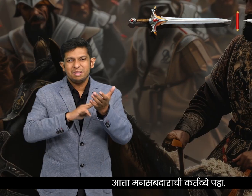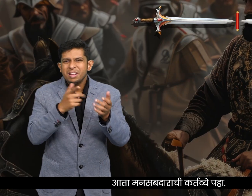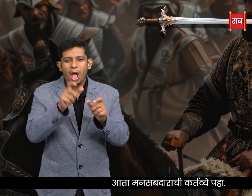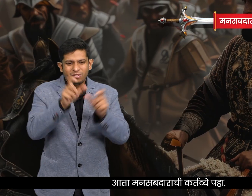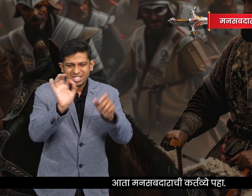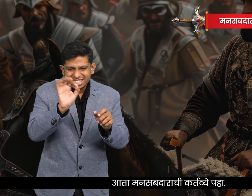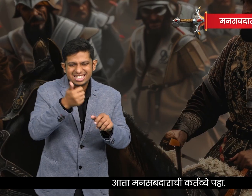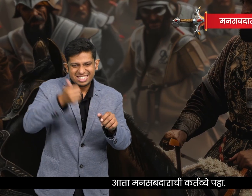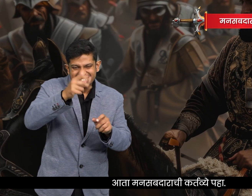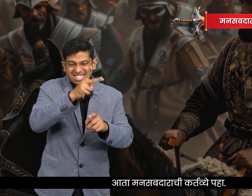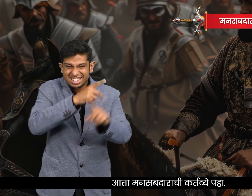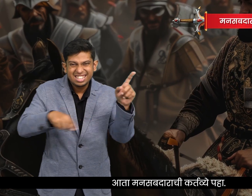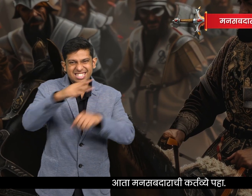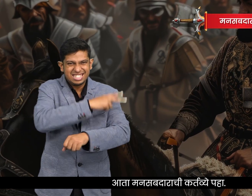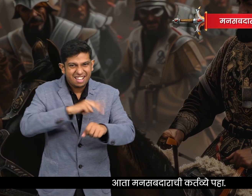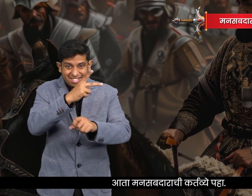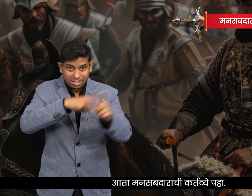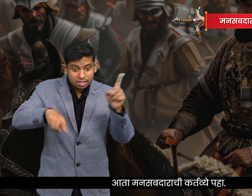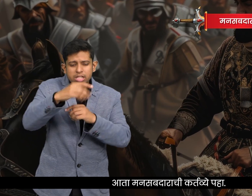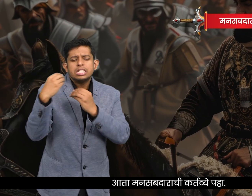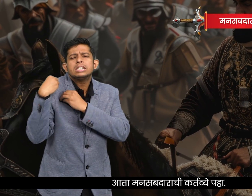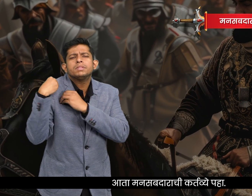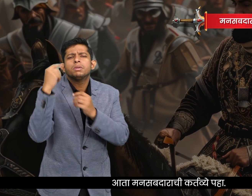आता मनसबदाराची कर्तव्ये पहा.